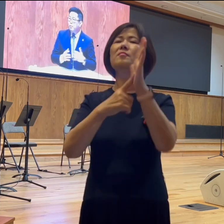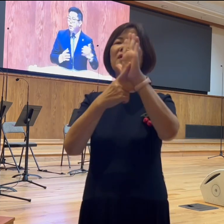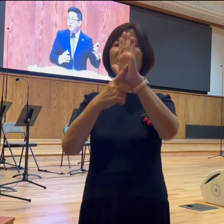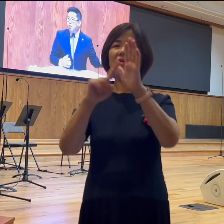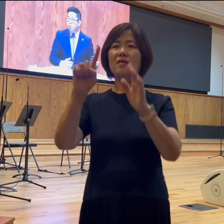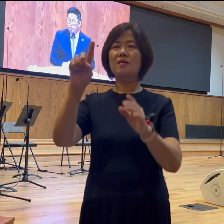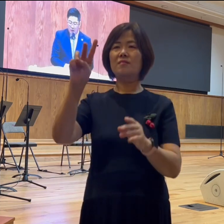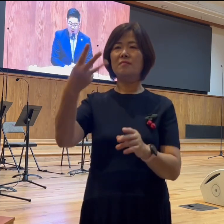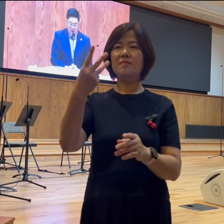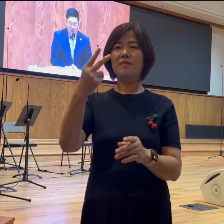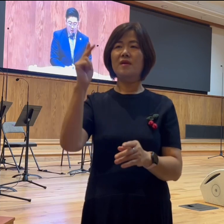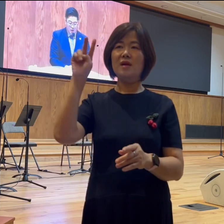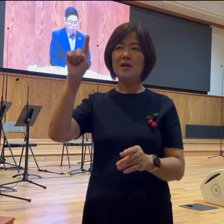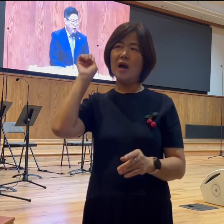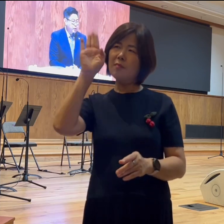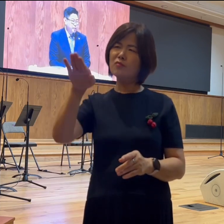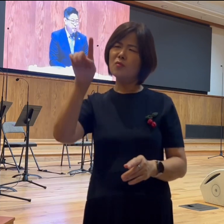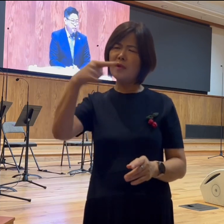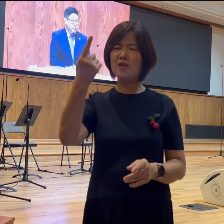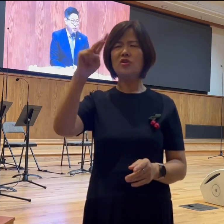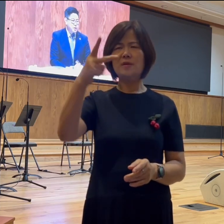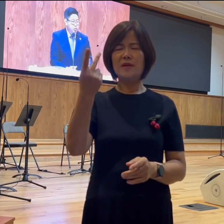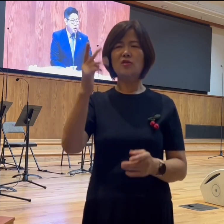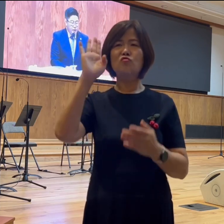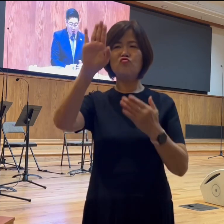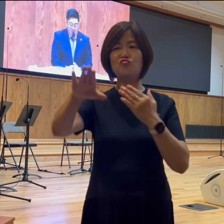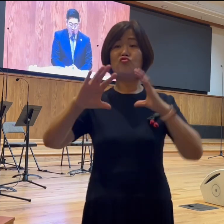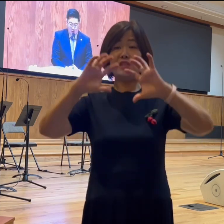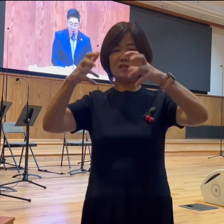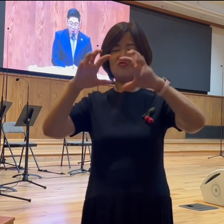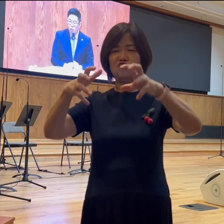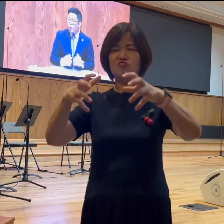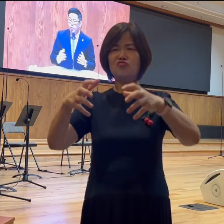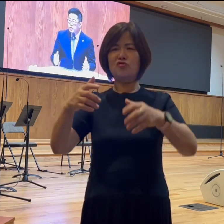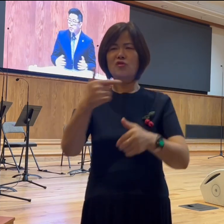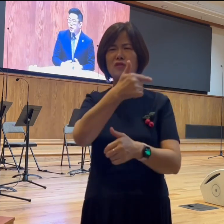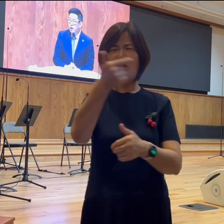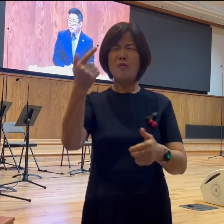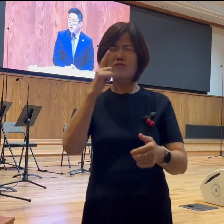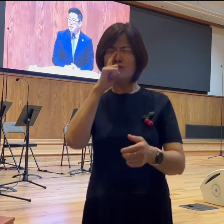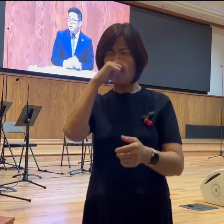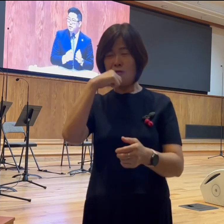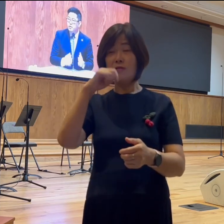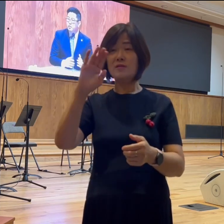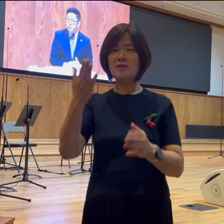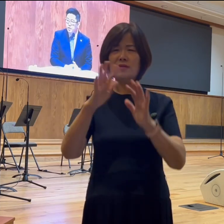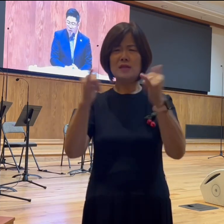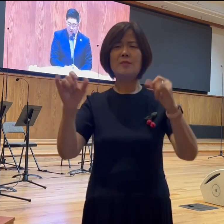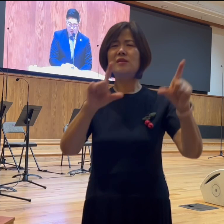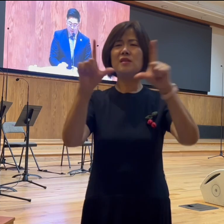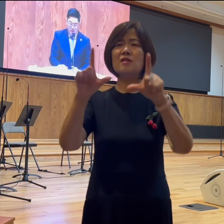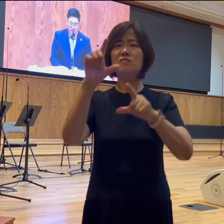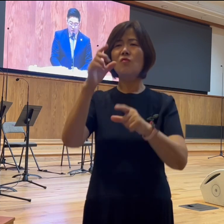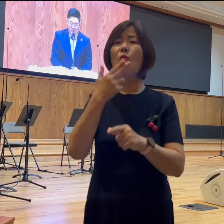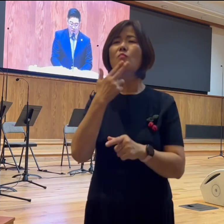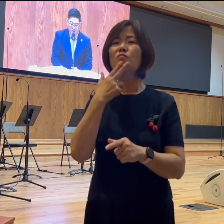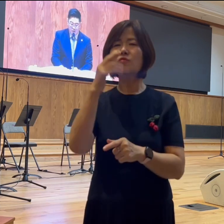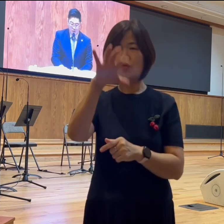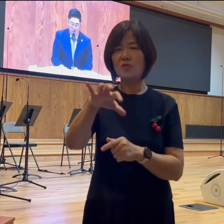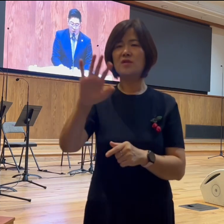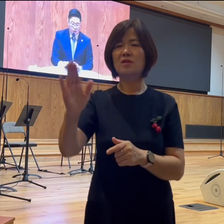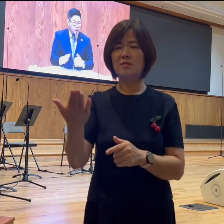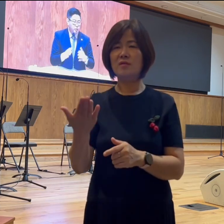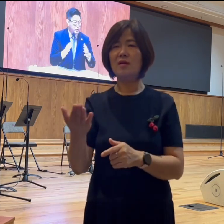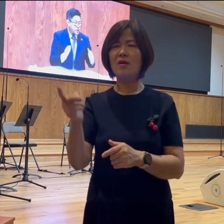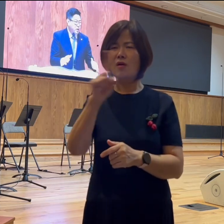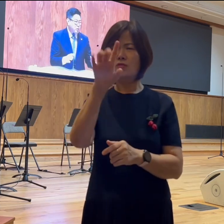몇백 년 후 미래의 지구예요. 지구가 이제 너무 오염이 심각해서 사람들이 살 수 없는 지경이 됐습니다.